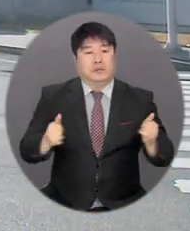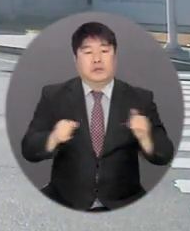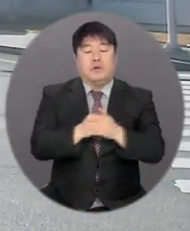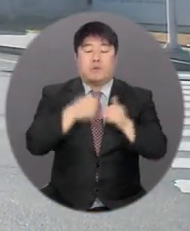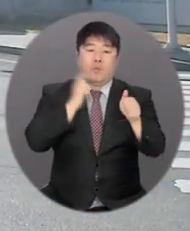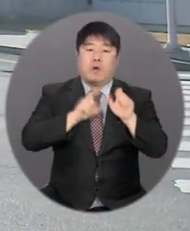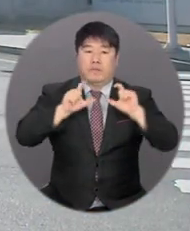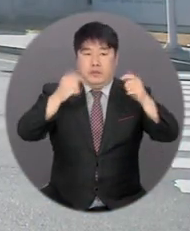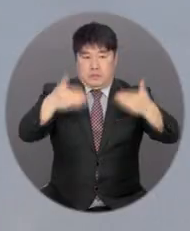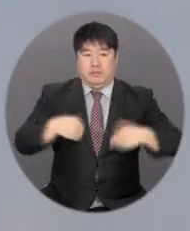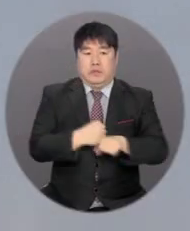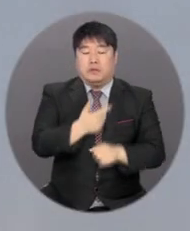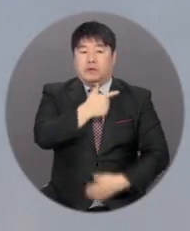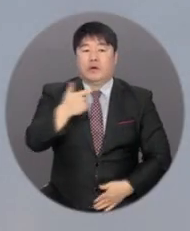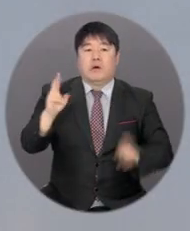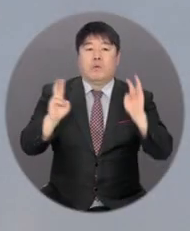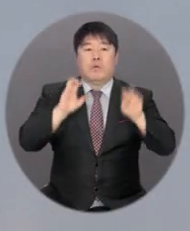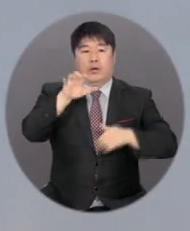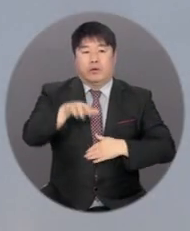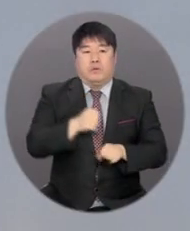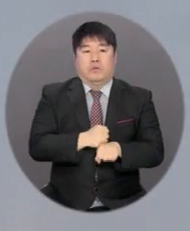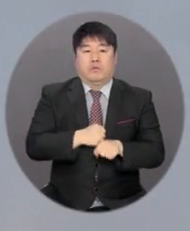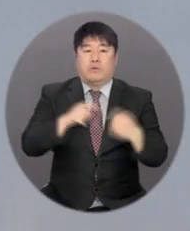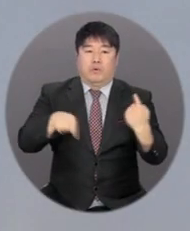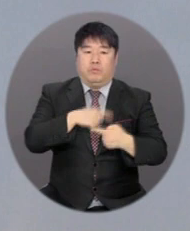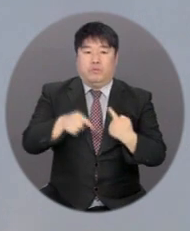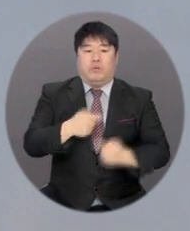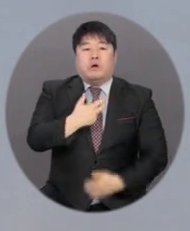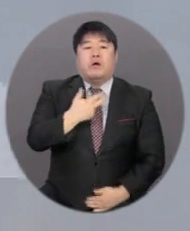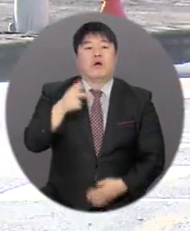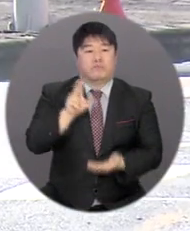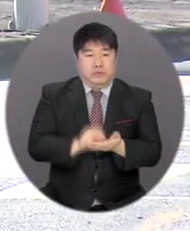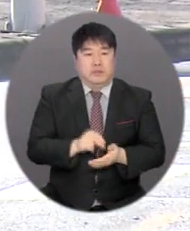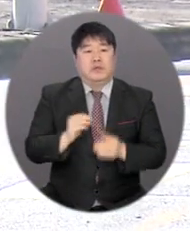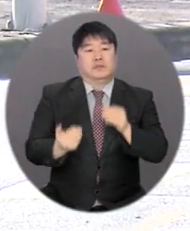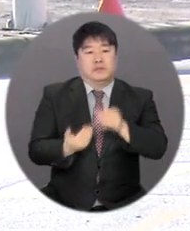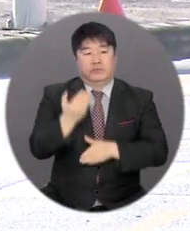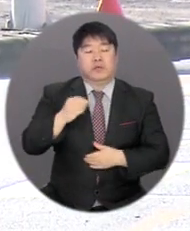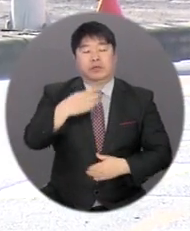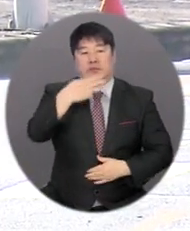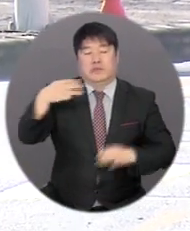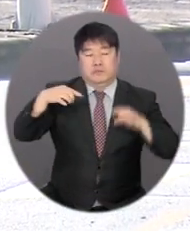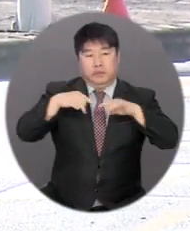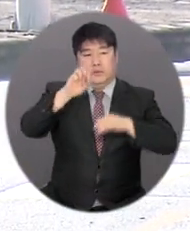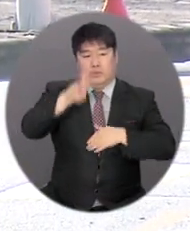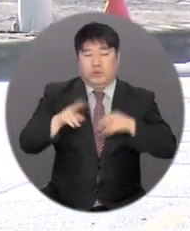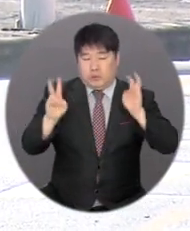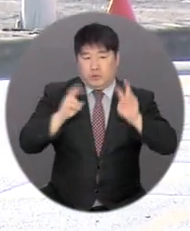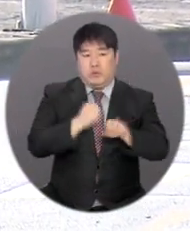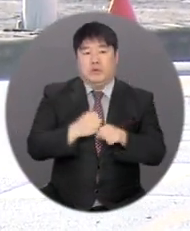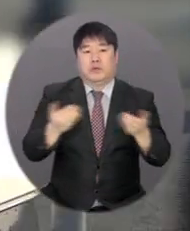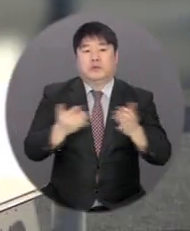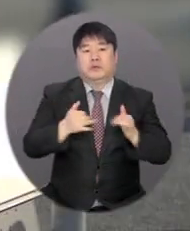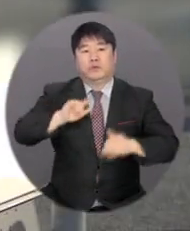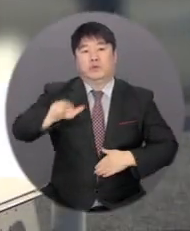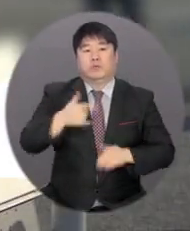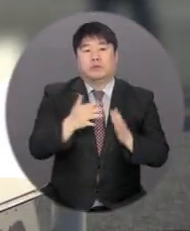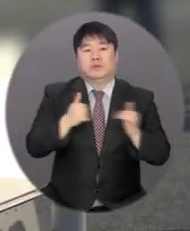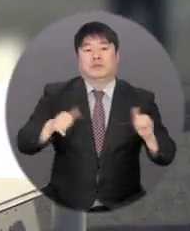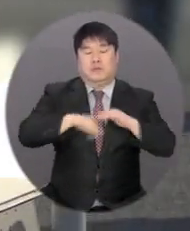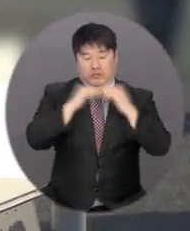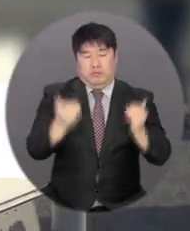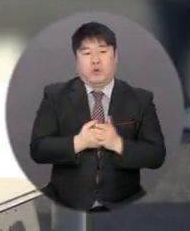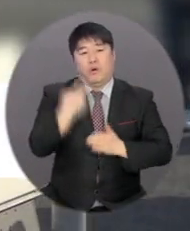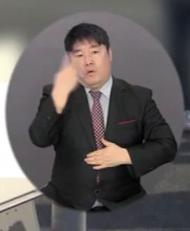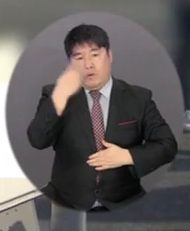확진 판정을 받은 대형 사업장들은 가동에 차질을 빚었습니다. 삼성전자 광주 공장은 직원 600여 명이